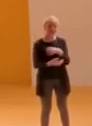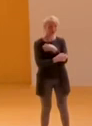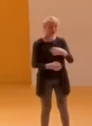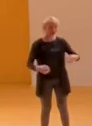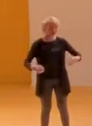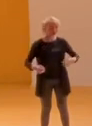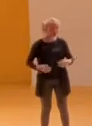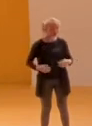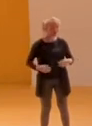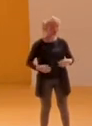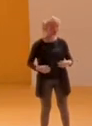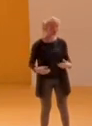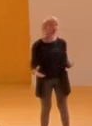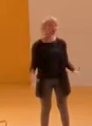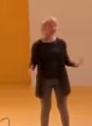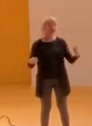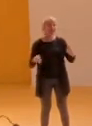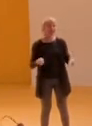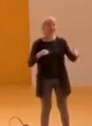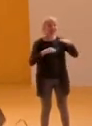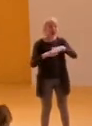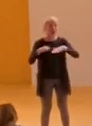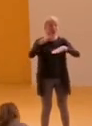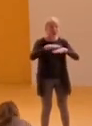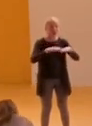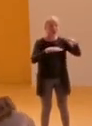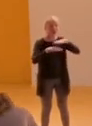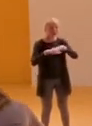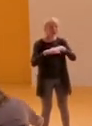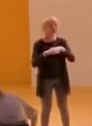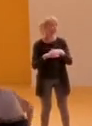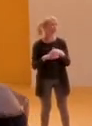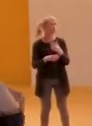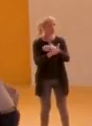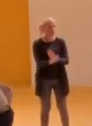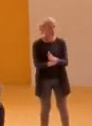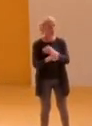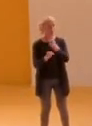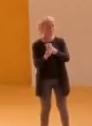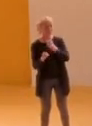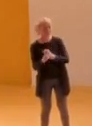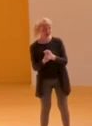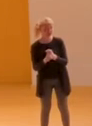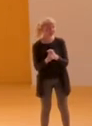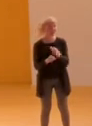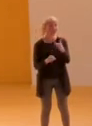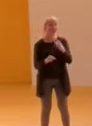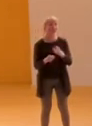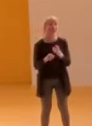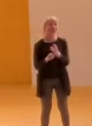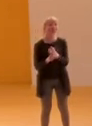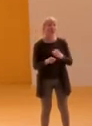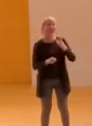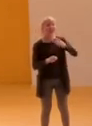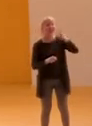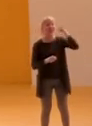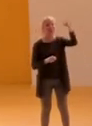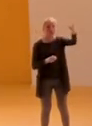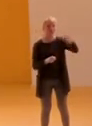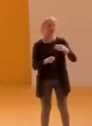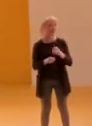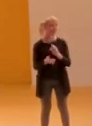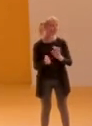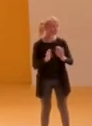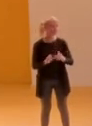akumulujący się podział pracy to znaczy ten podział pracy w oparciu o gospodarkę pieniężną staje się coraz bardziej zaawansowany więc korzysta